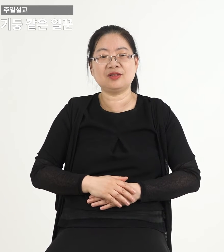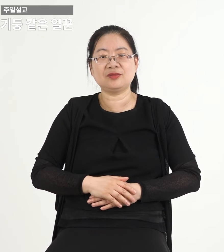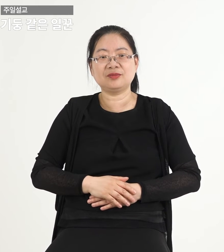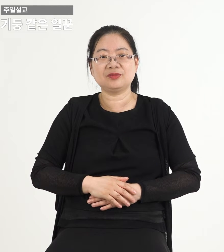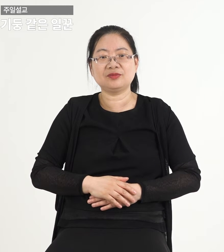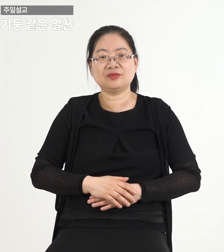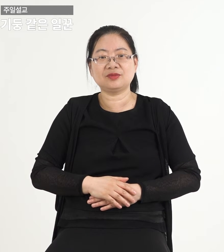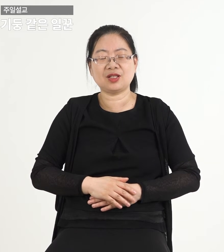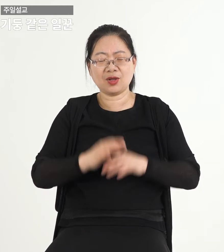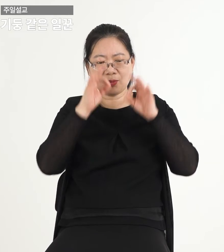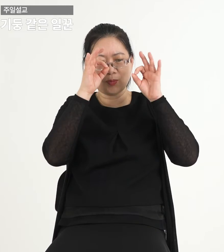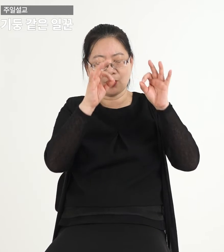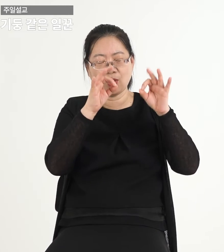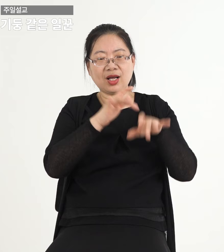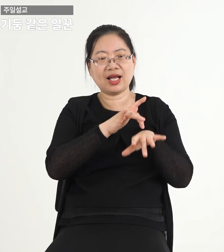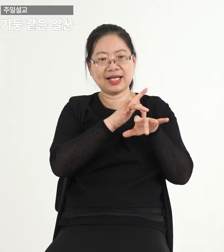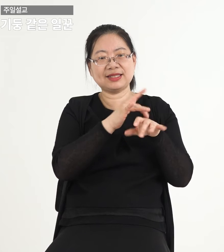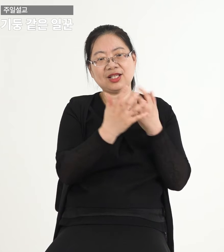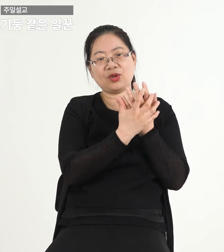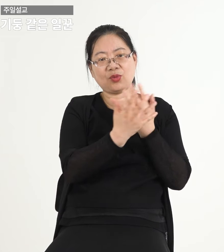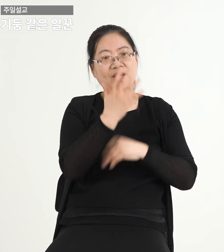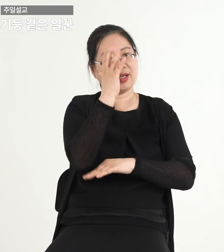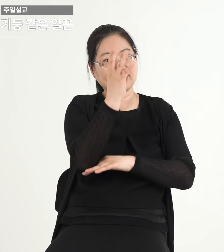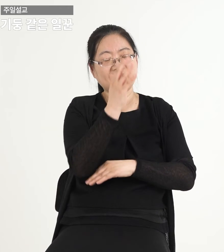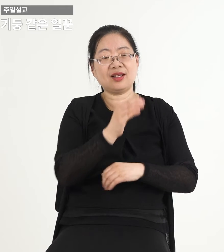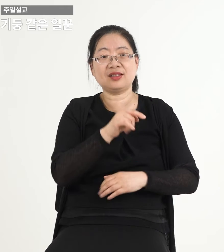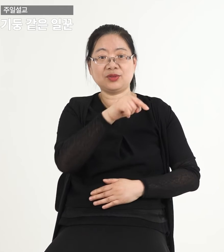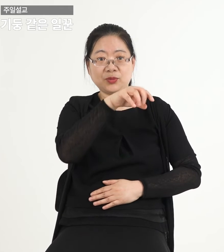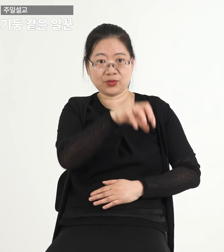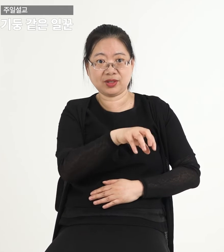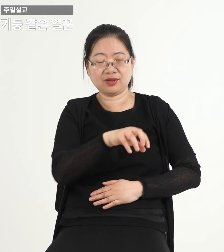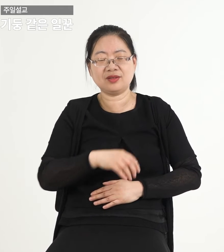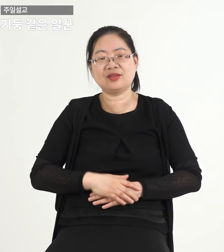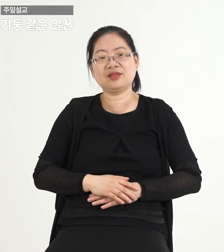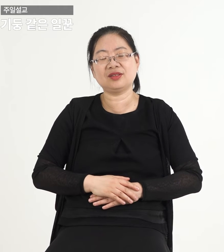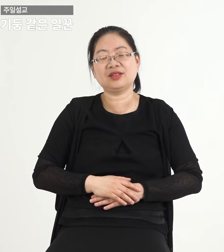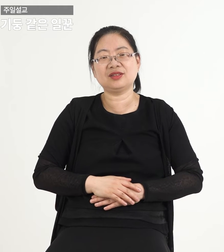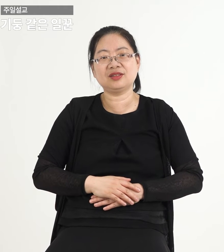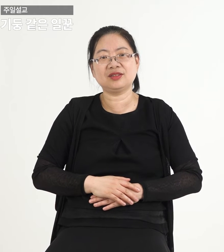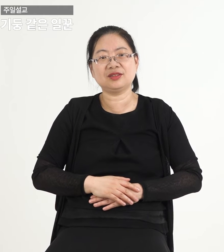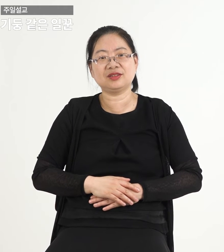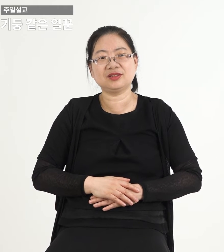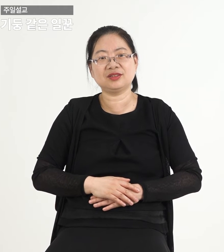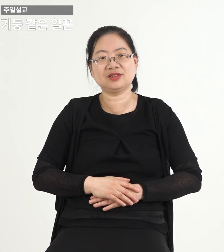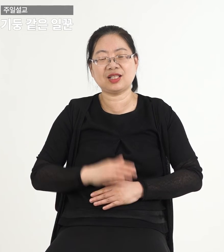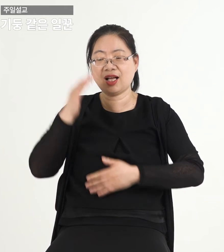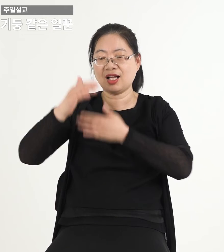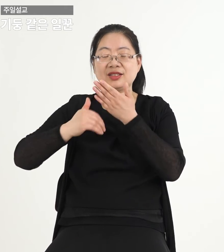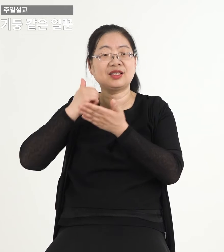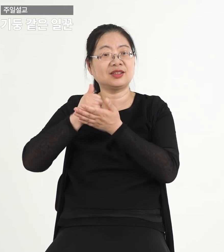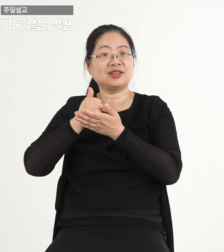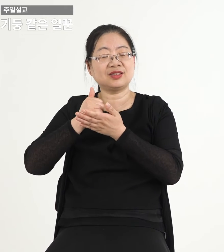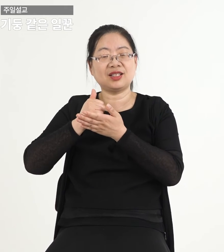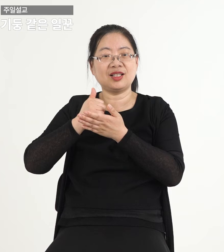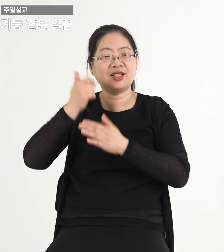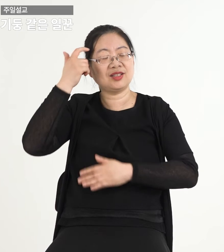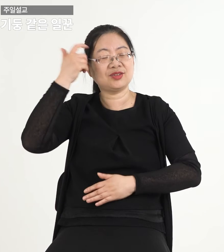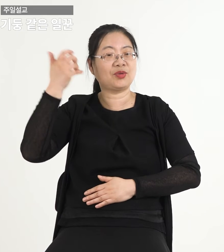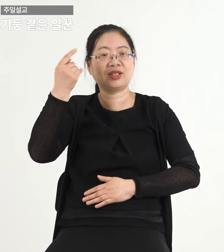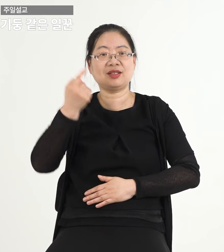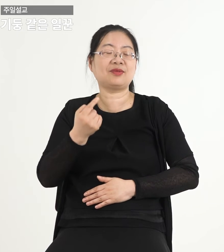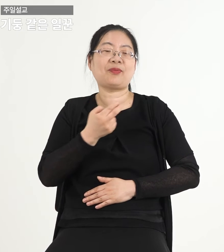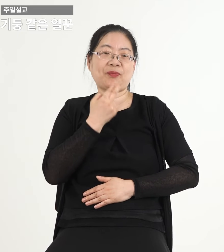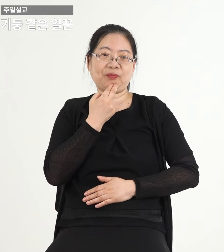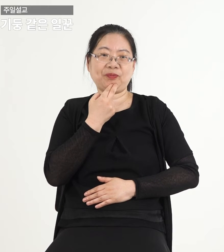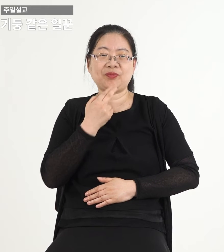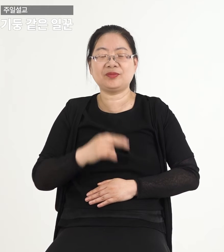보라, 사탄의 회당. 거기에는 하나님의 영이 임재해 있지 않다